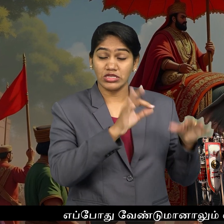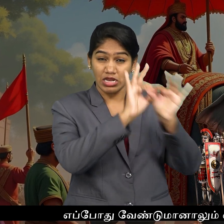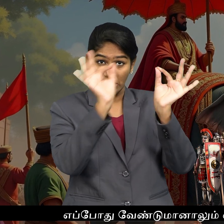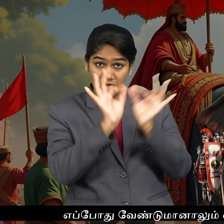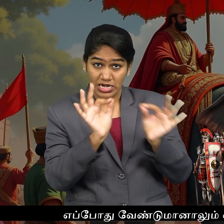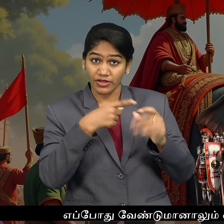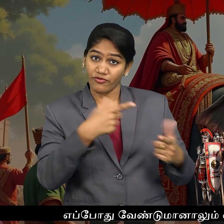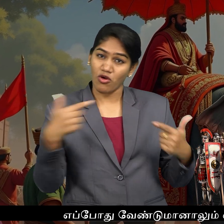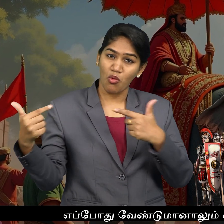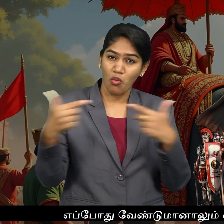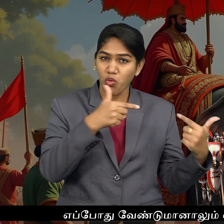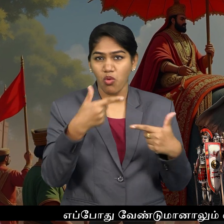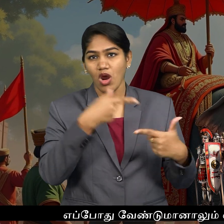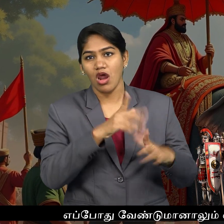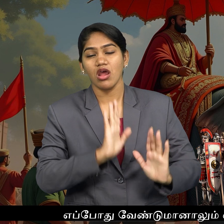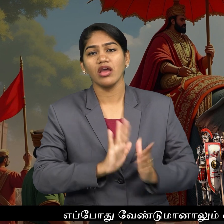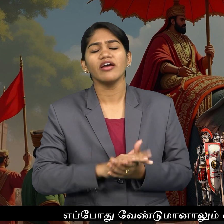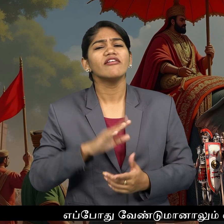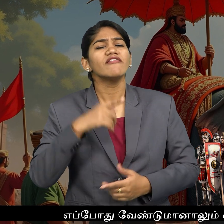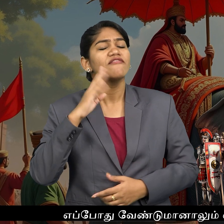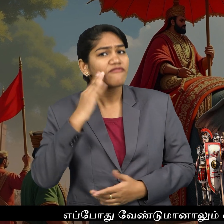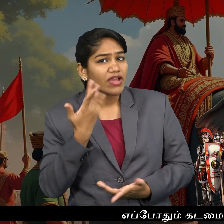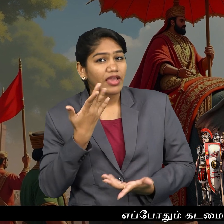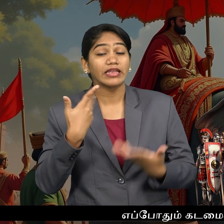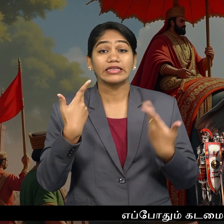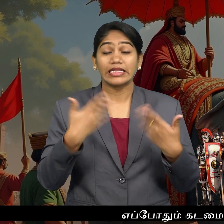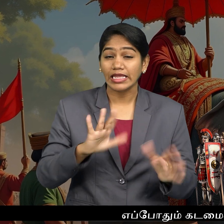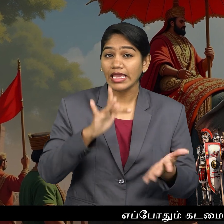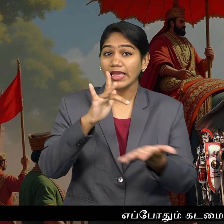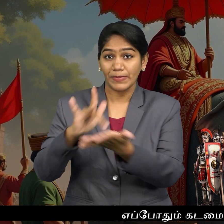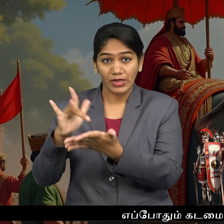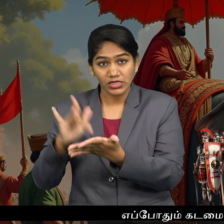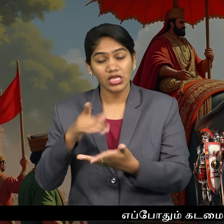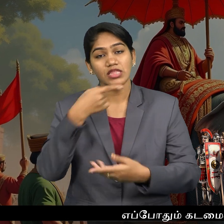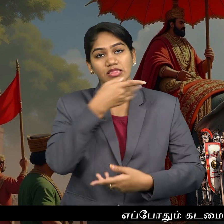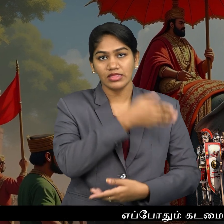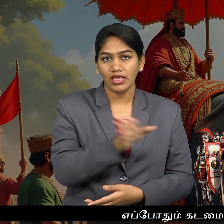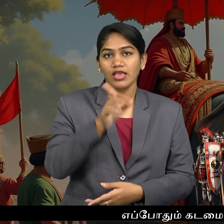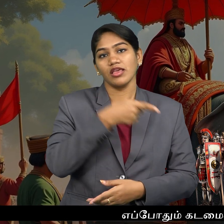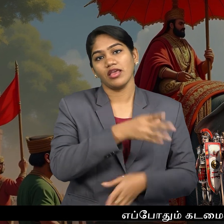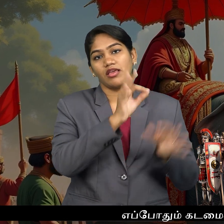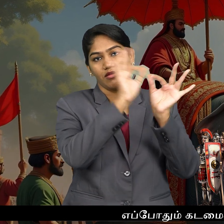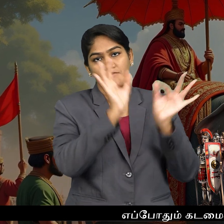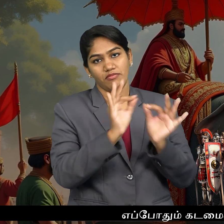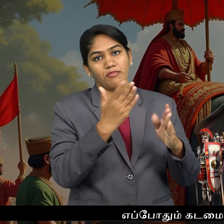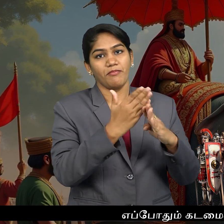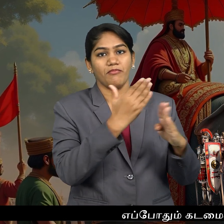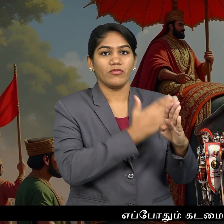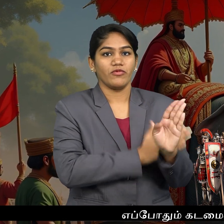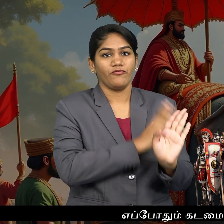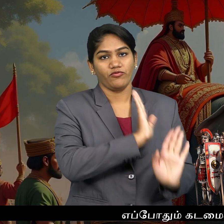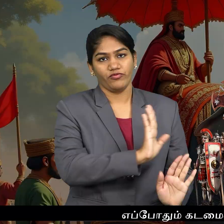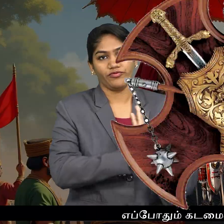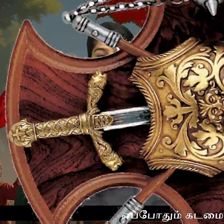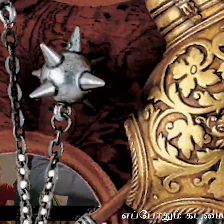எப்போது வேண்டுமானாலும் எங்கு செல்ல வேண்டியிருந்தாலும் எப்போதும் கடமைக்கு தயாராக இருக்க வேண்டும்.